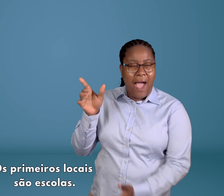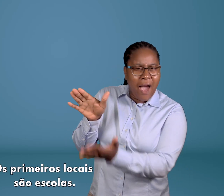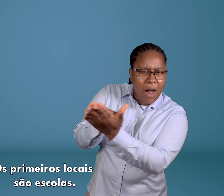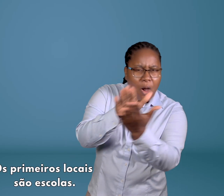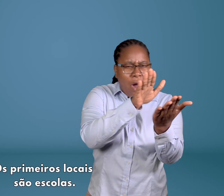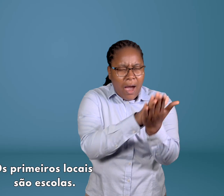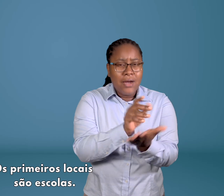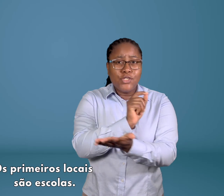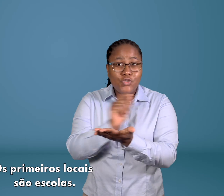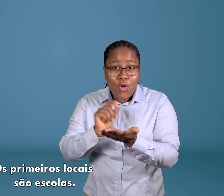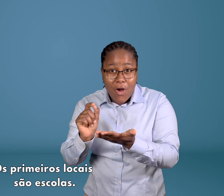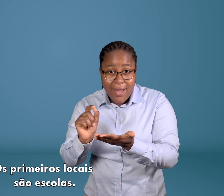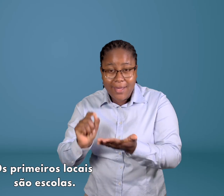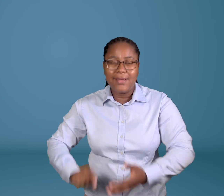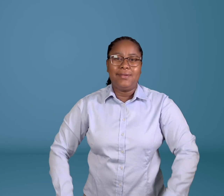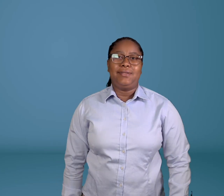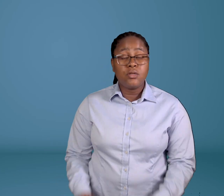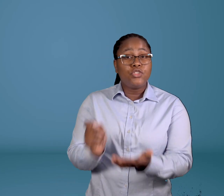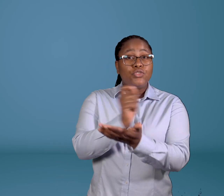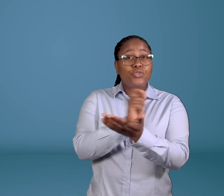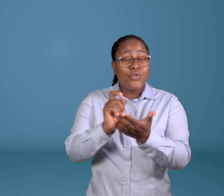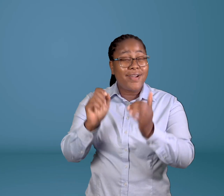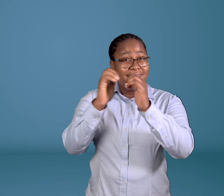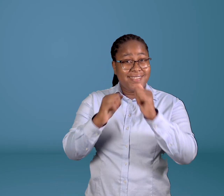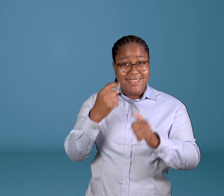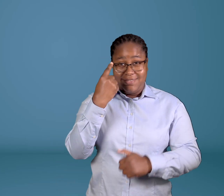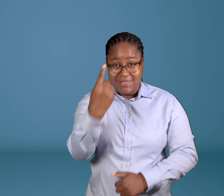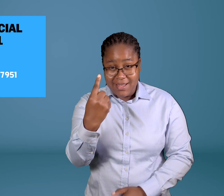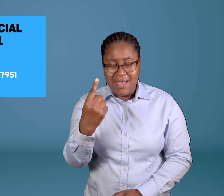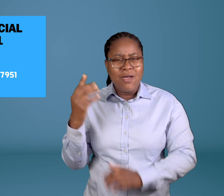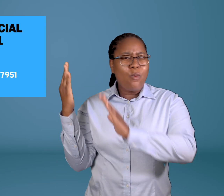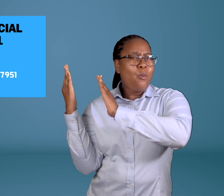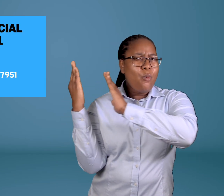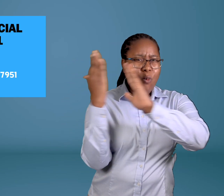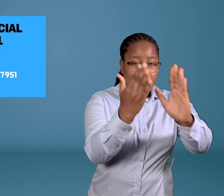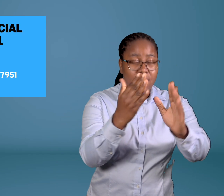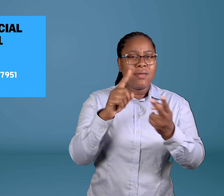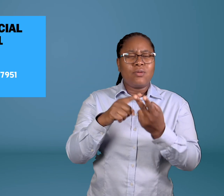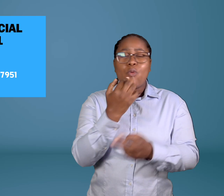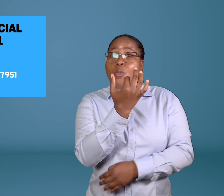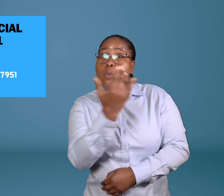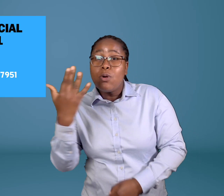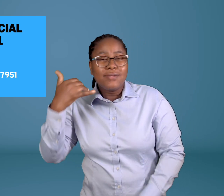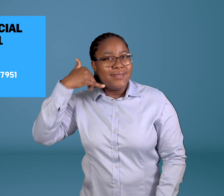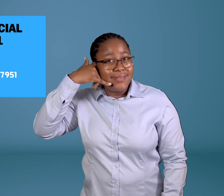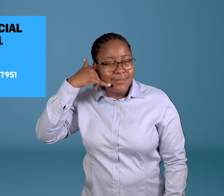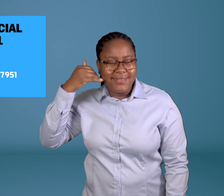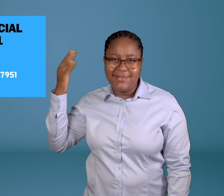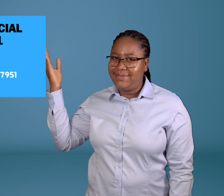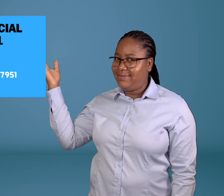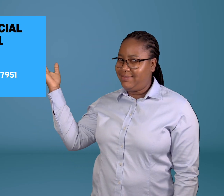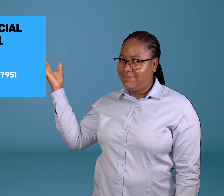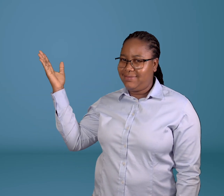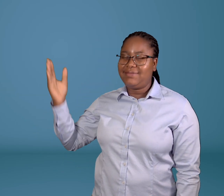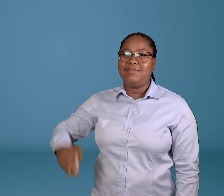Os primeiros locais são escolas. Pode aprender na Escola Especial número 1,